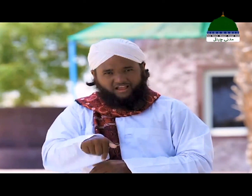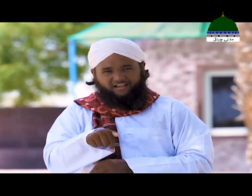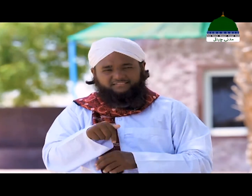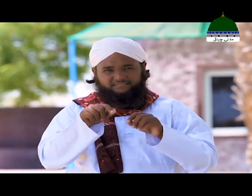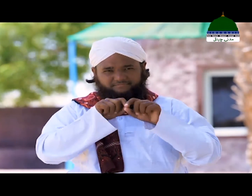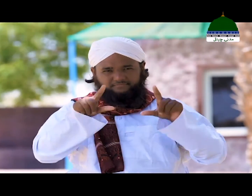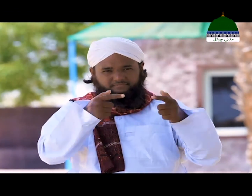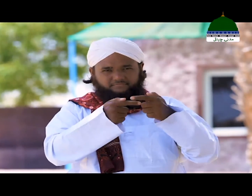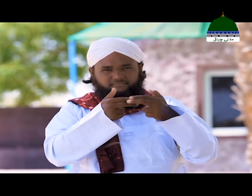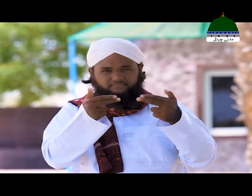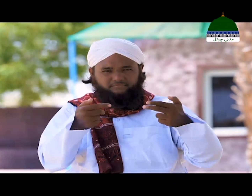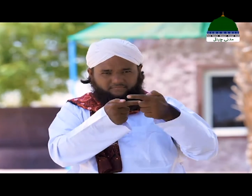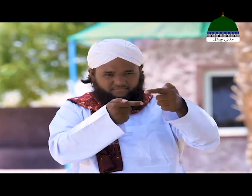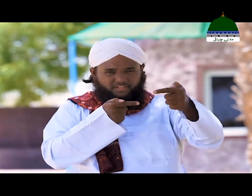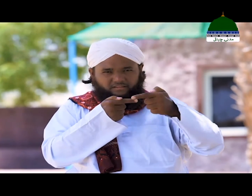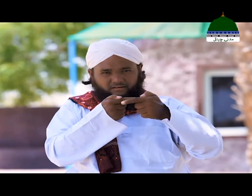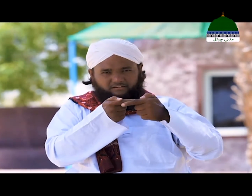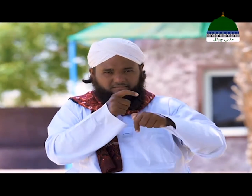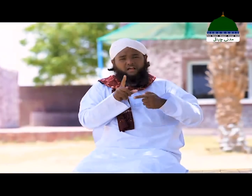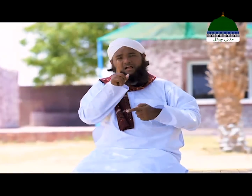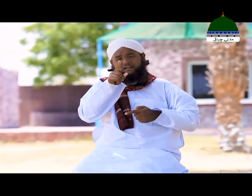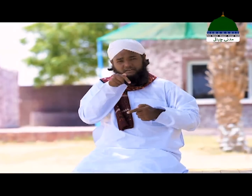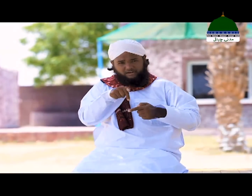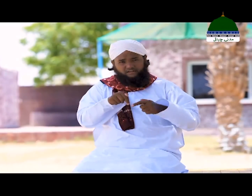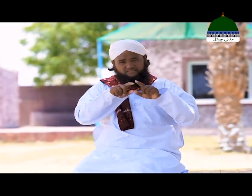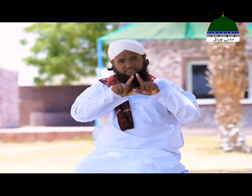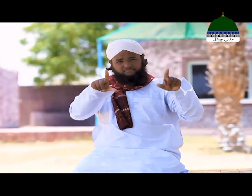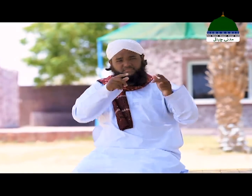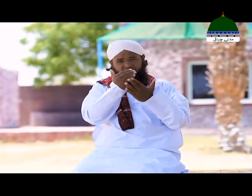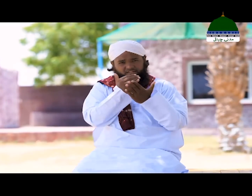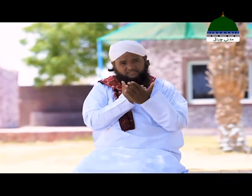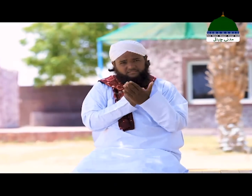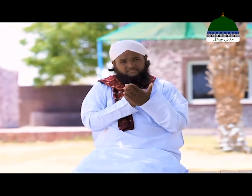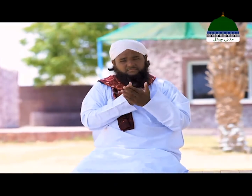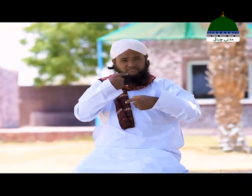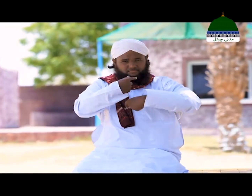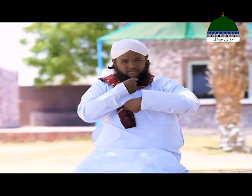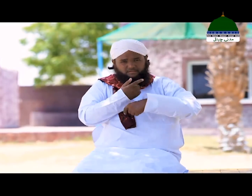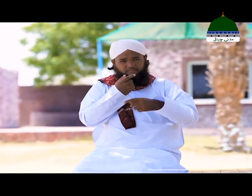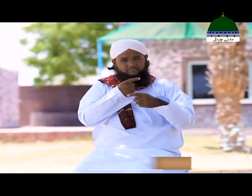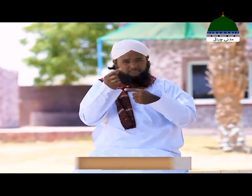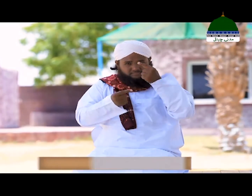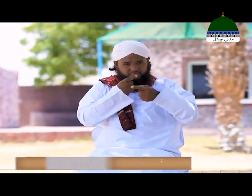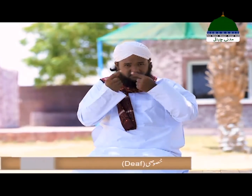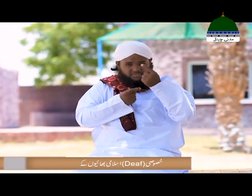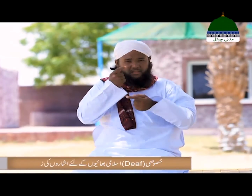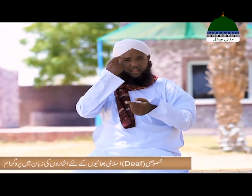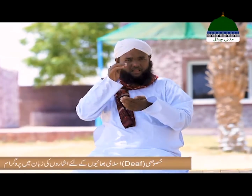کا وقت اختتام کی طرف بڑھ رہا ہے۔ اللہ پاک آج کے پروگرام سے حاصل ہونے والے نصیحت بھرے مدنی پھولوں پر